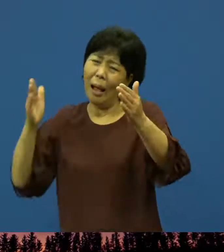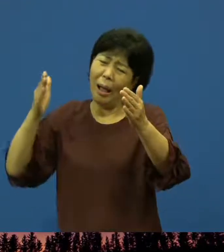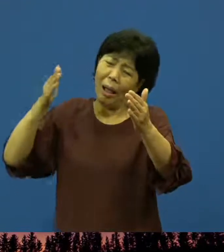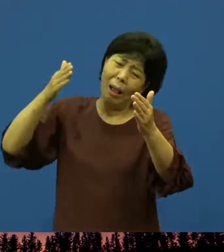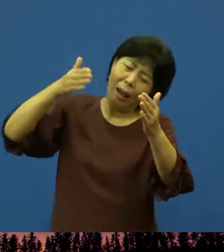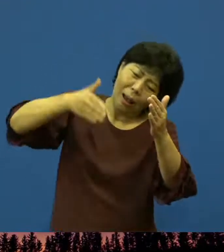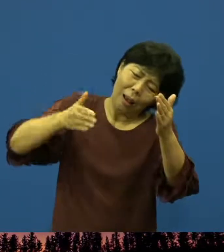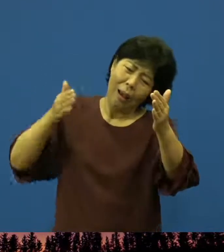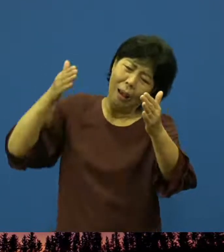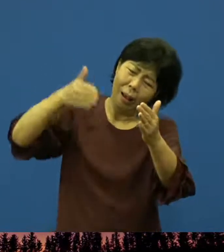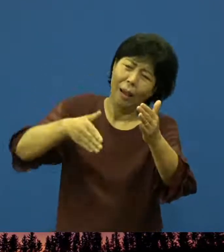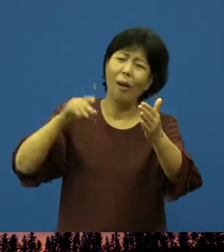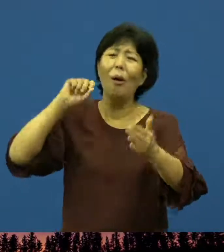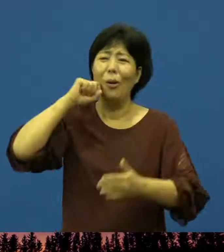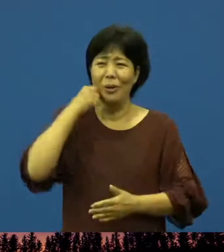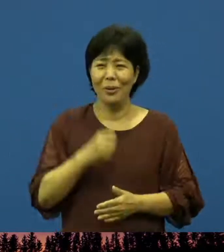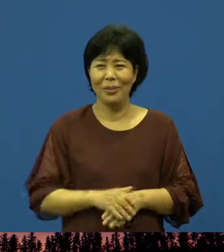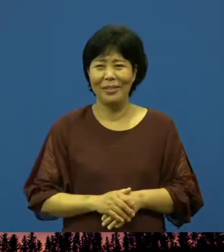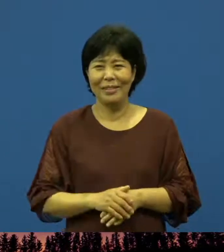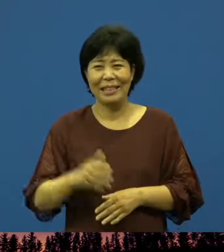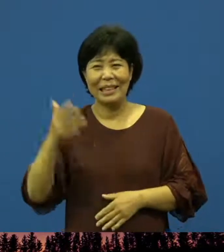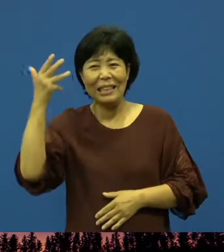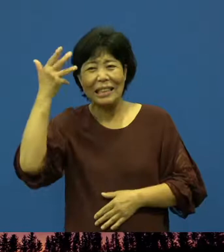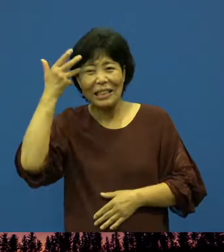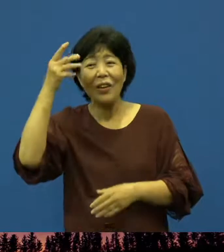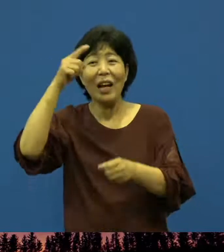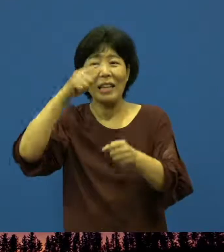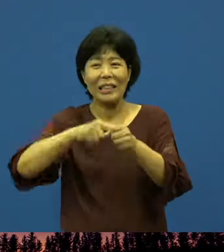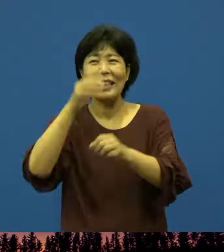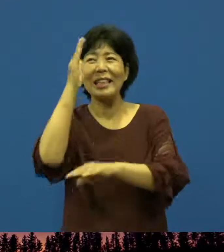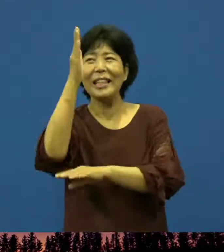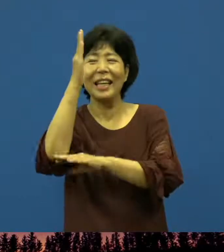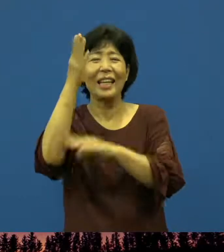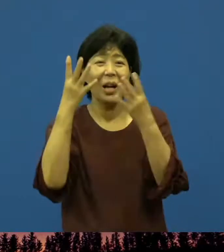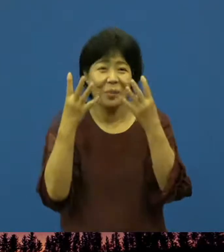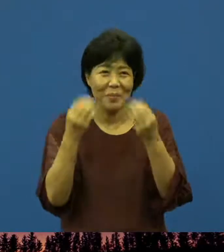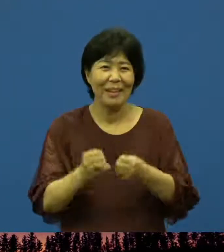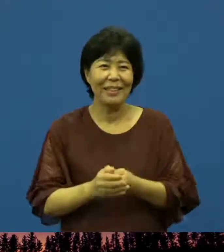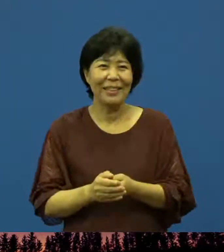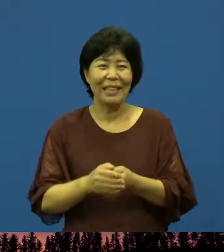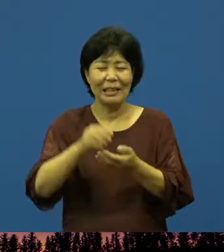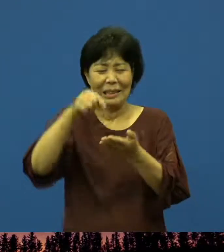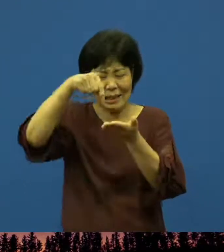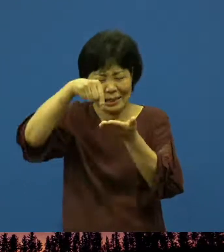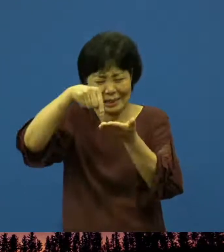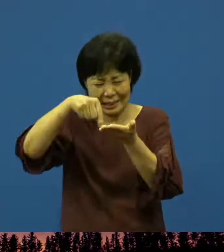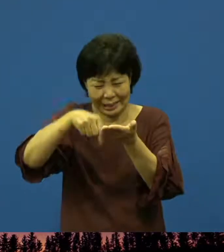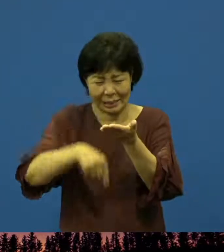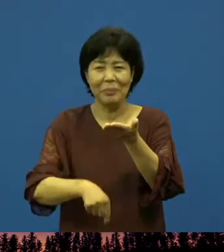그러니까 굉장히 철학적인 이야기가 많이 있어요. 그 심오해요, 심오해.